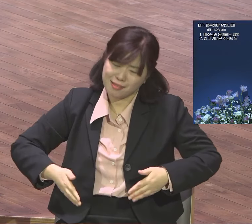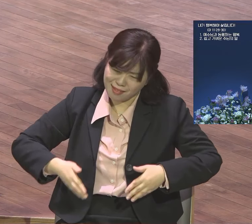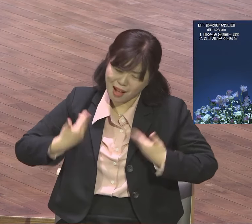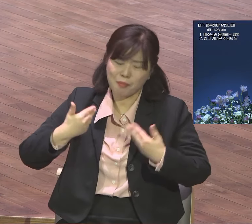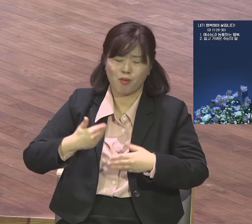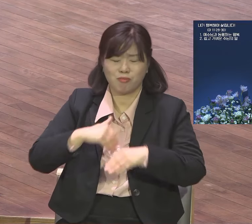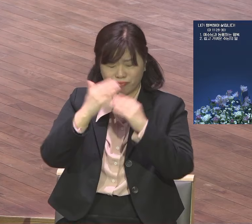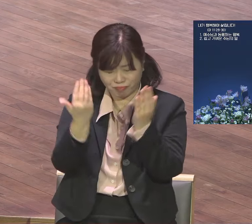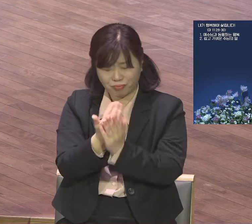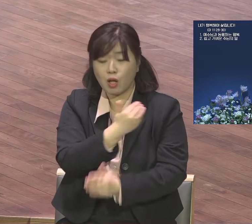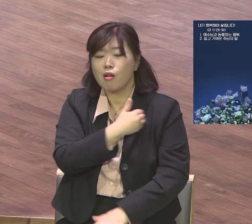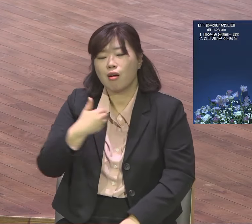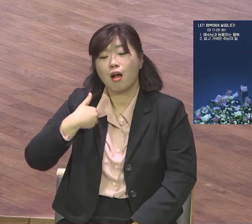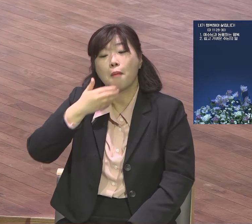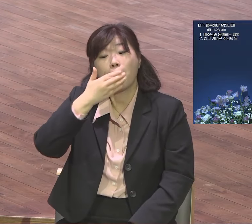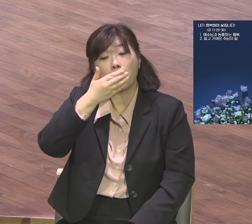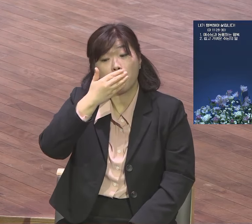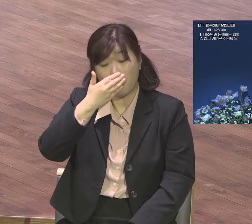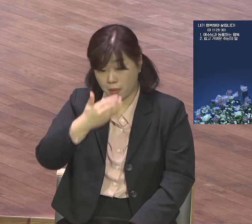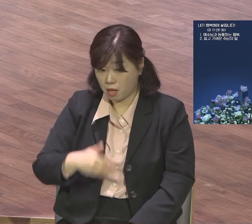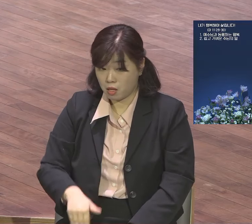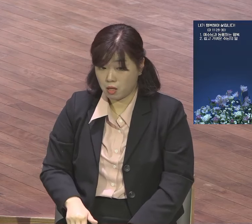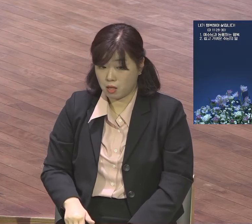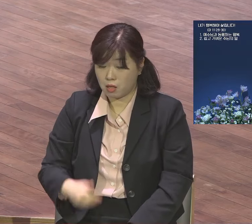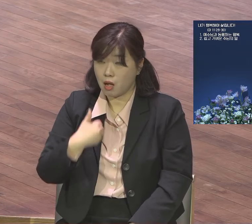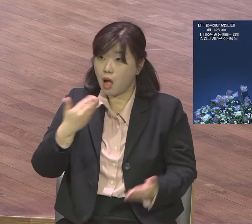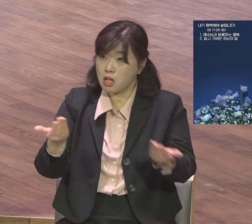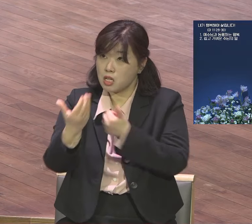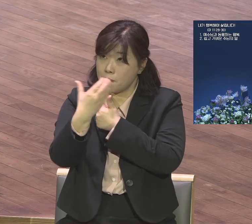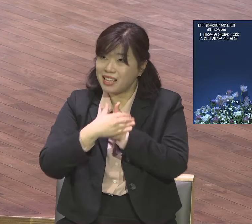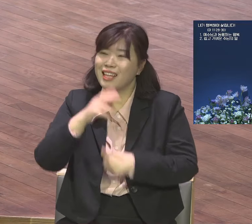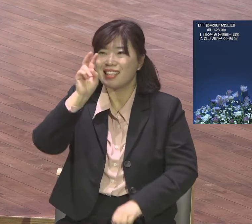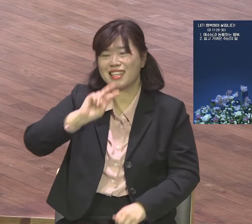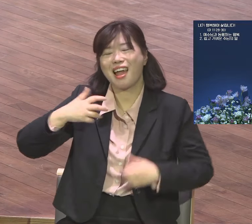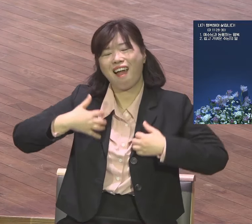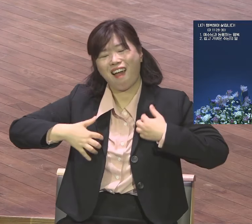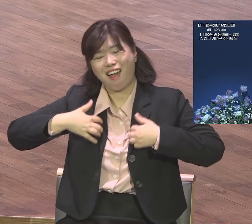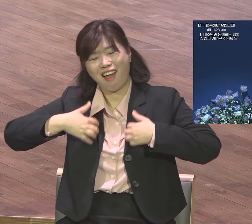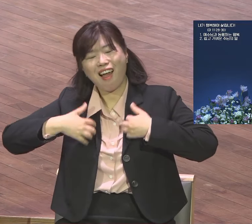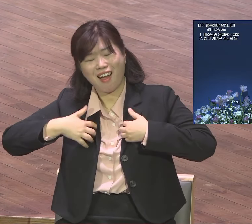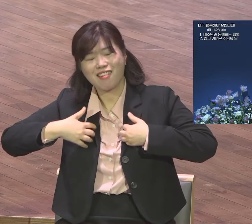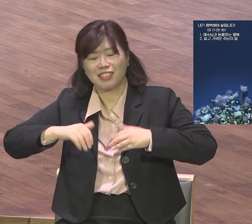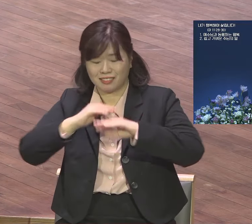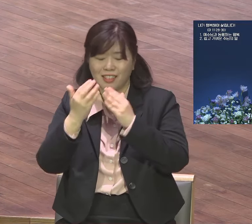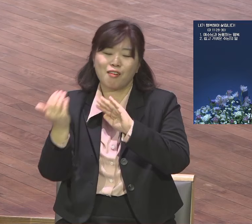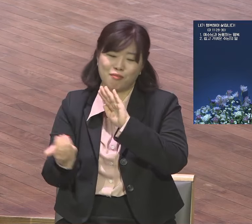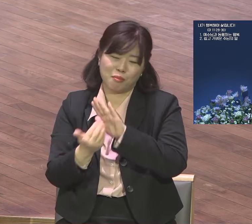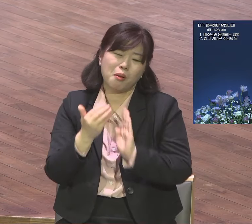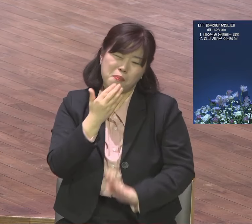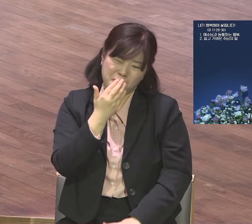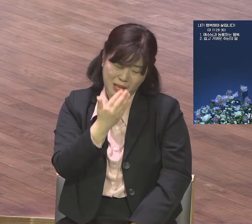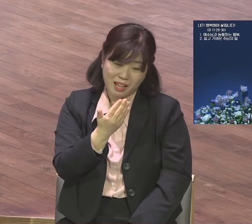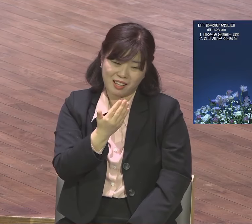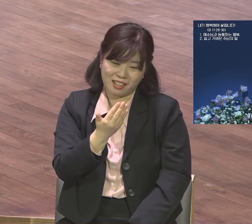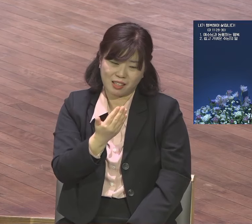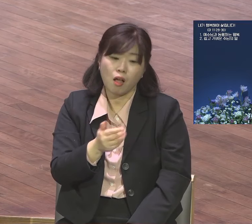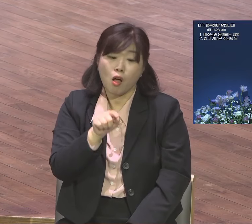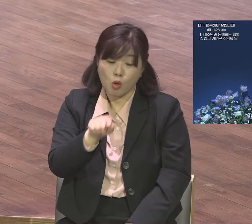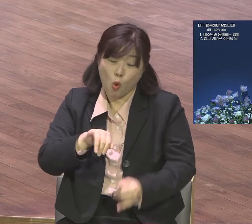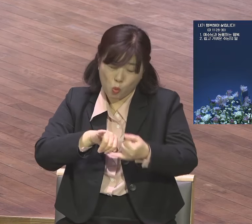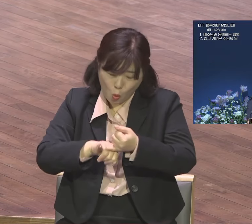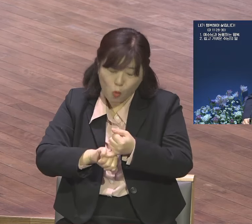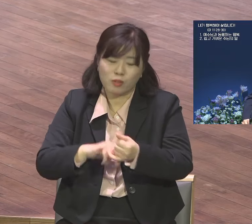함께 기쁨의 찬양을 부르면서 언약의 여정을 가는 예원교회 전 성도님들 되시기를 주님의 이름으로